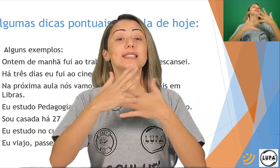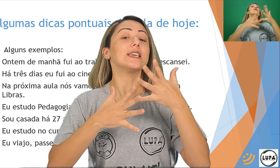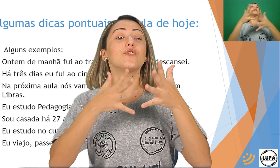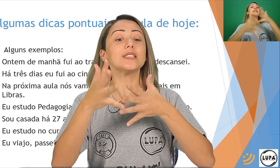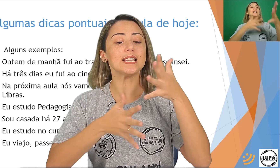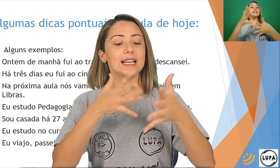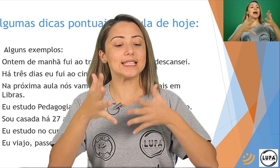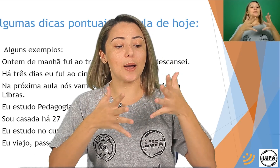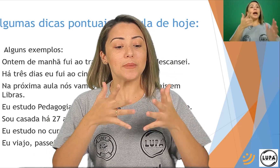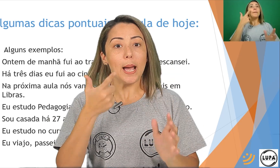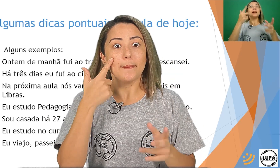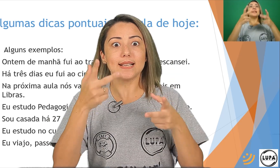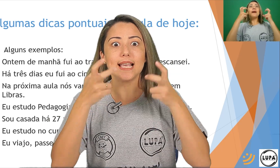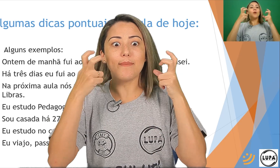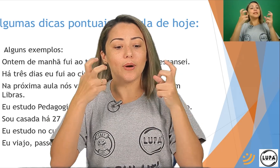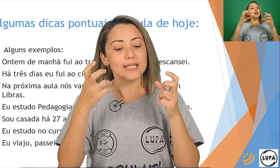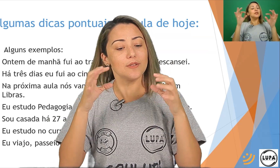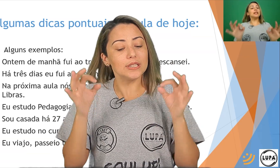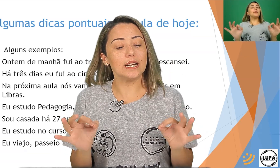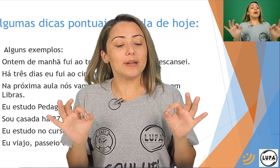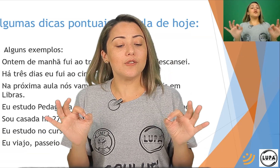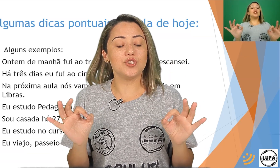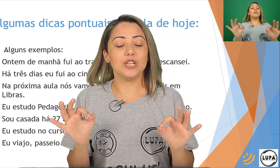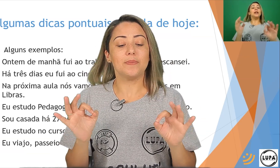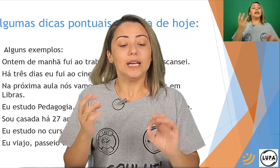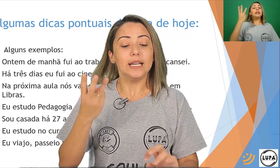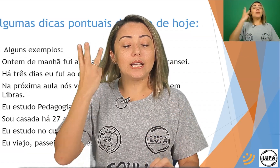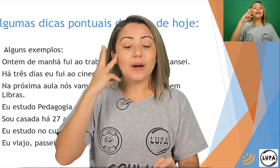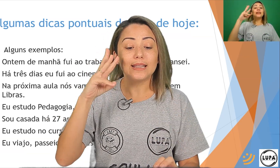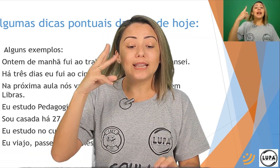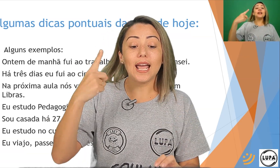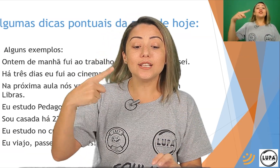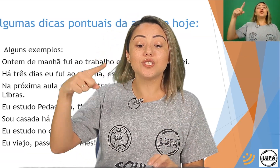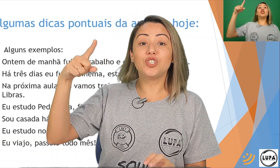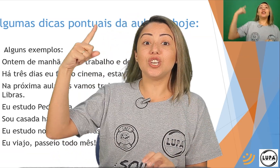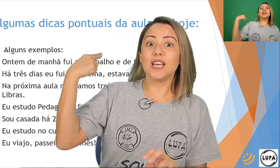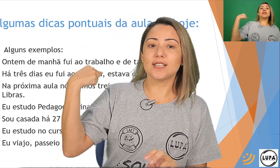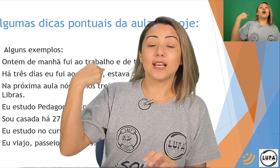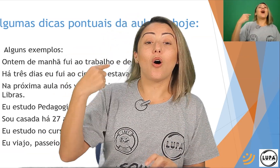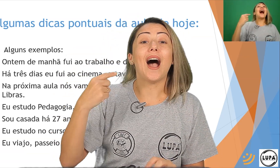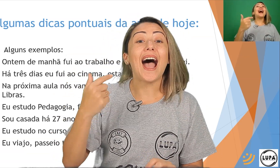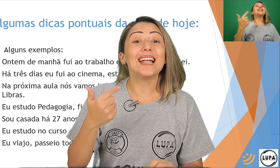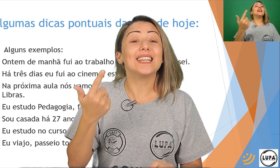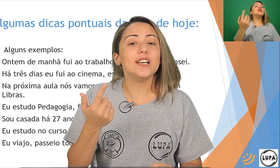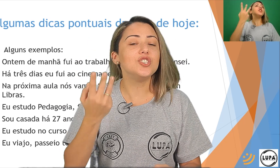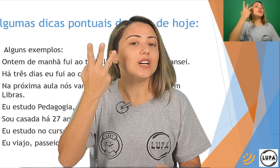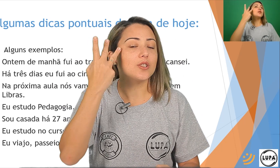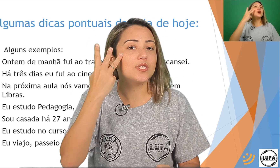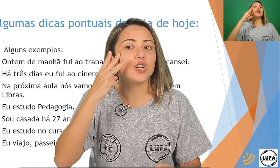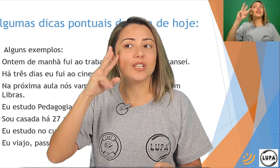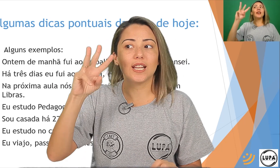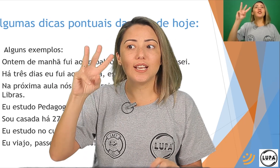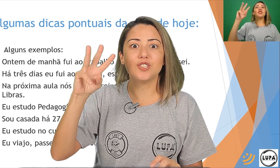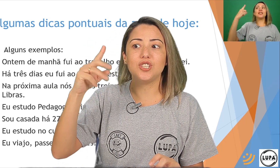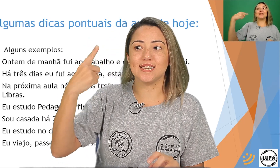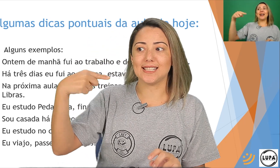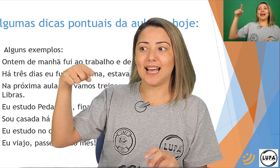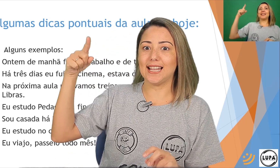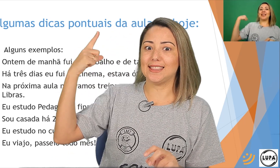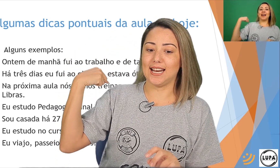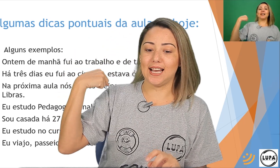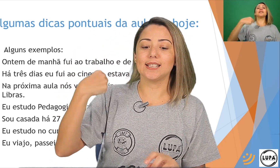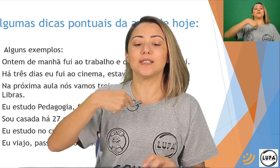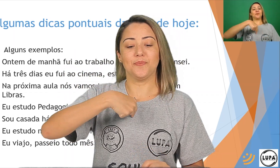Então é assim que eu vou sinalizar. Percebam? Assim que eu vou determinar o dia. Então há 3 dias, ou seja, 3